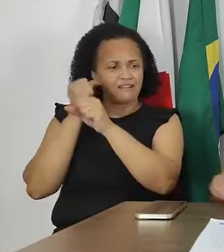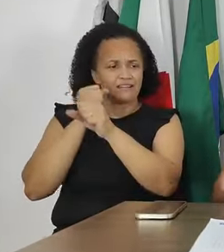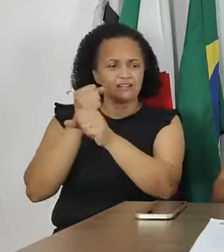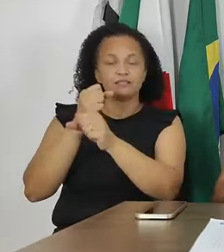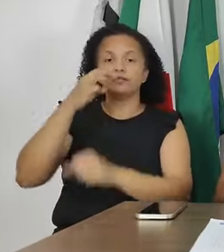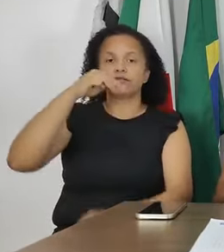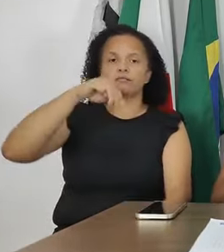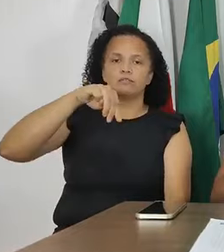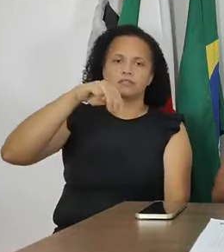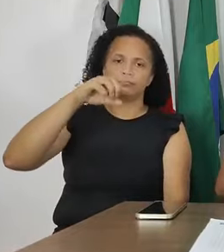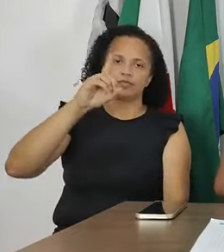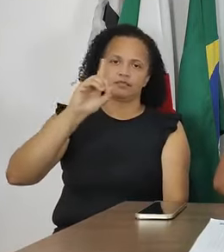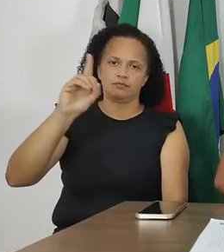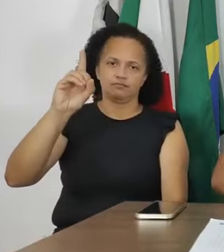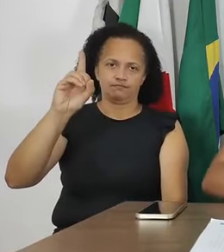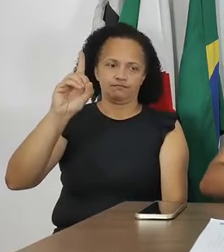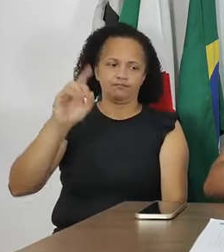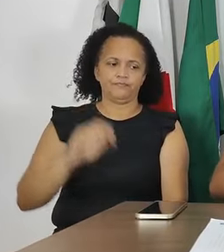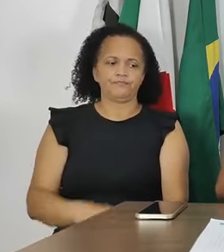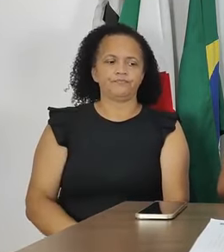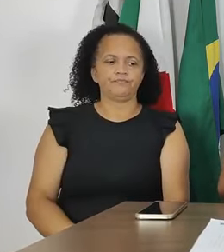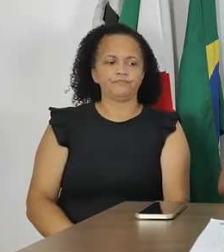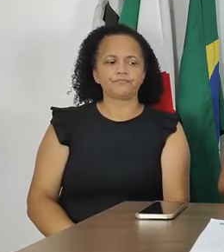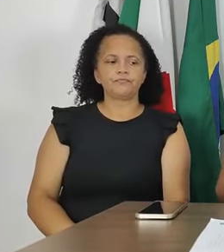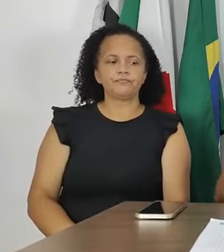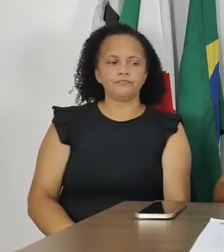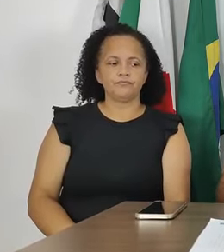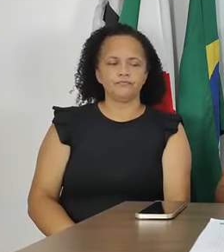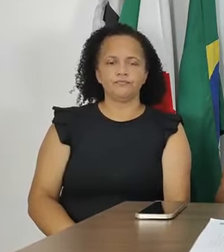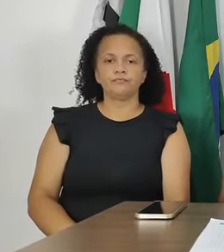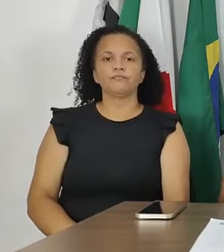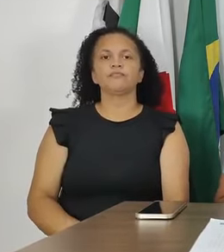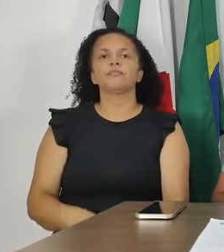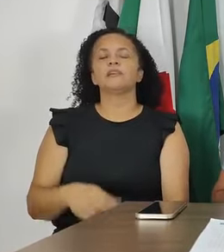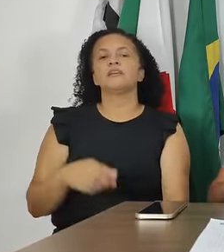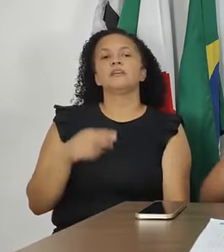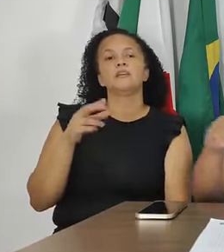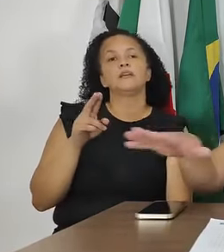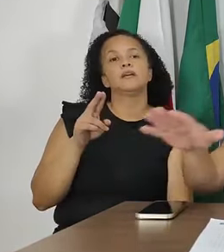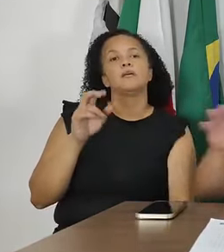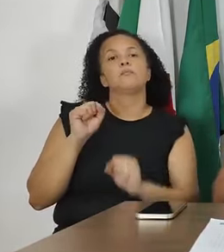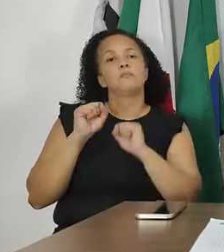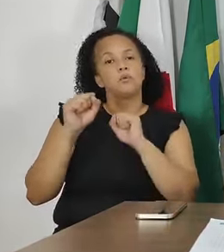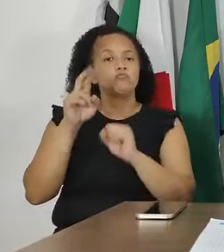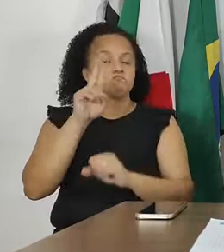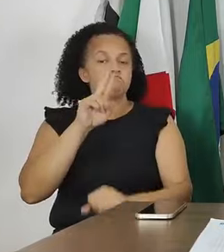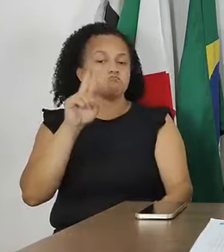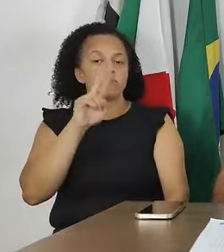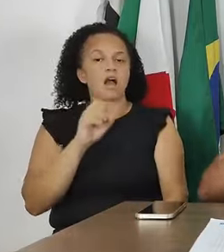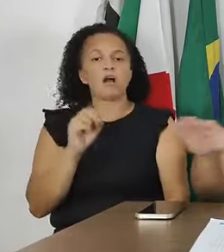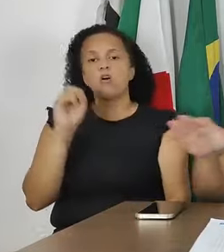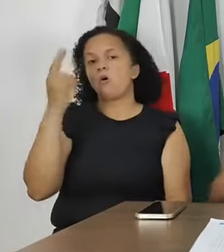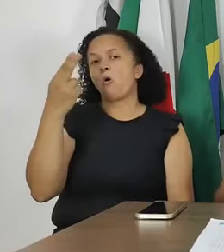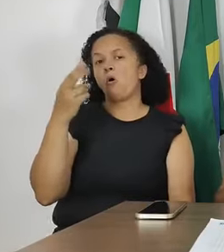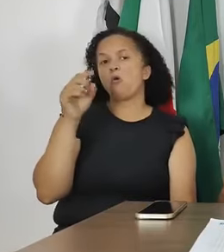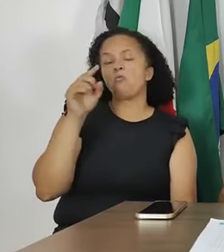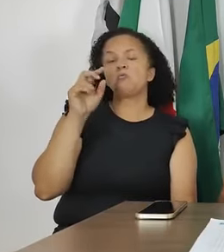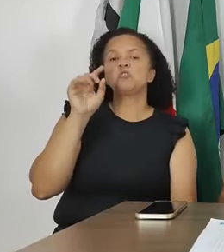MD. E provavelmente ele está sendo utilizado, ou às vezes está em uma